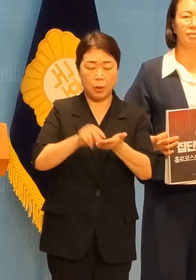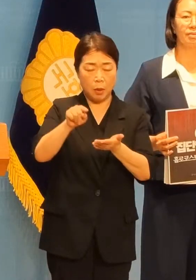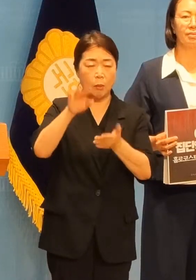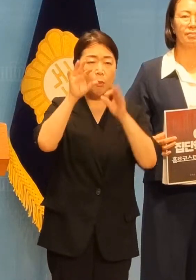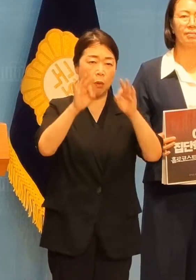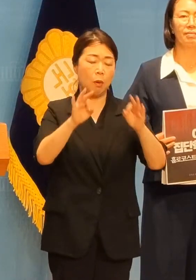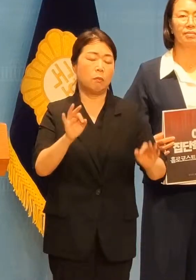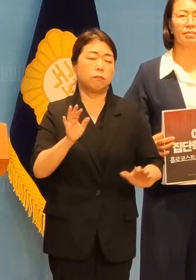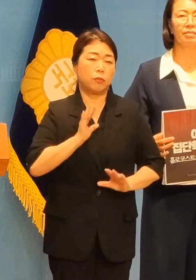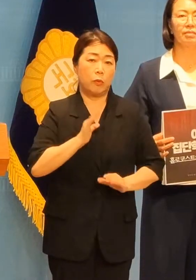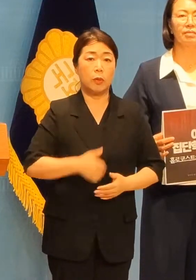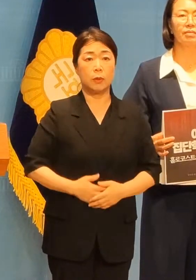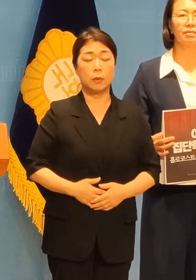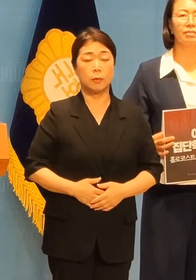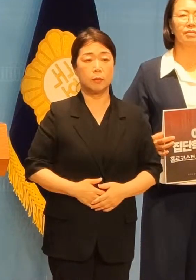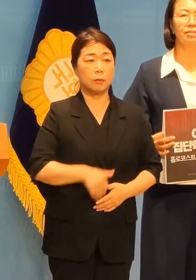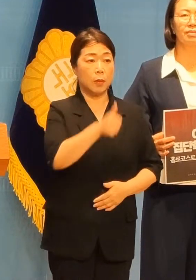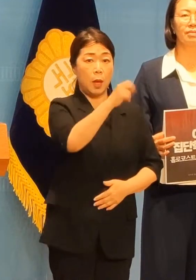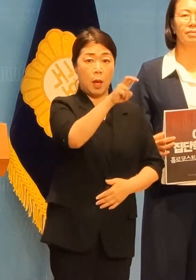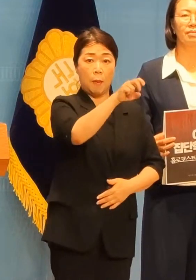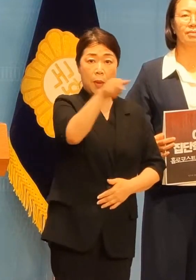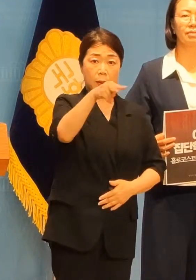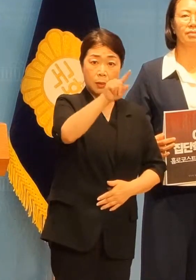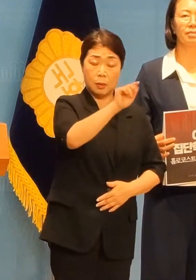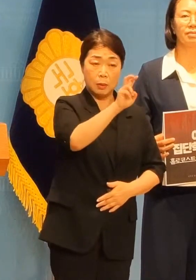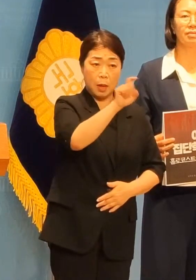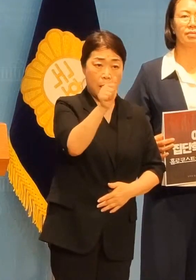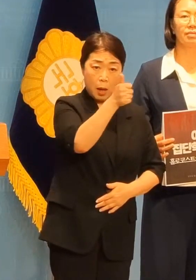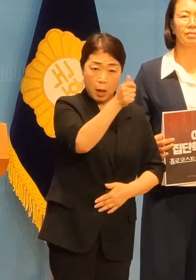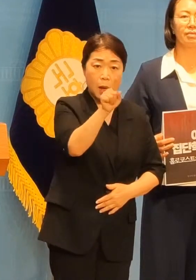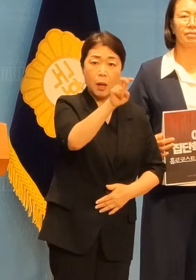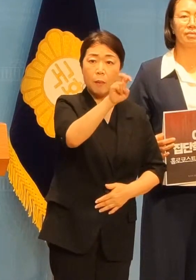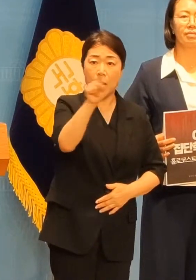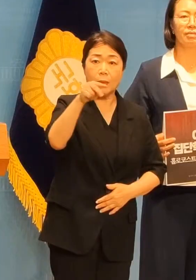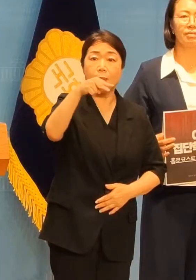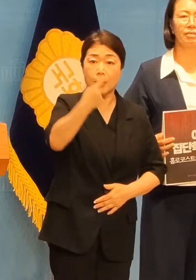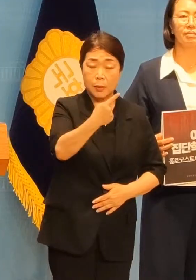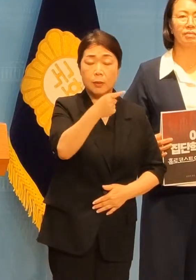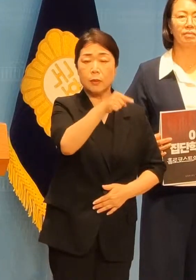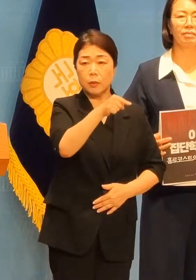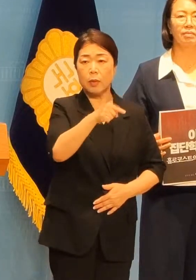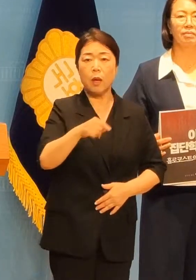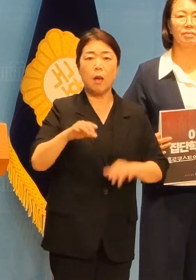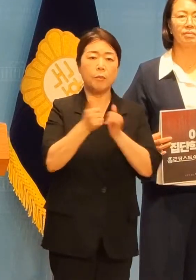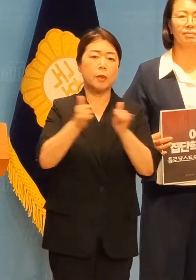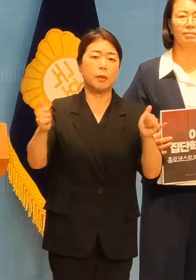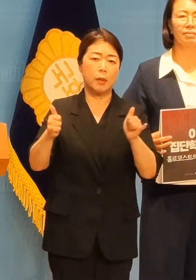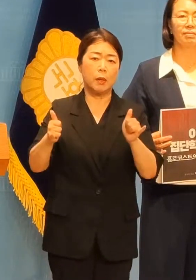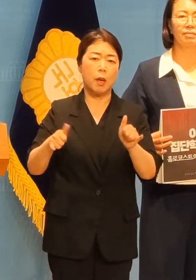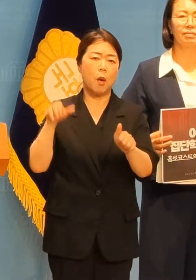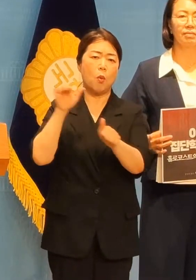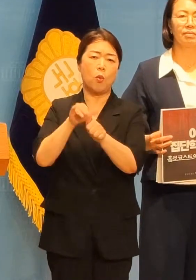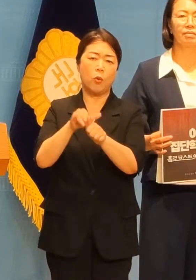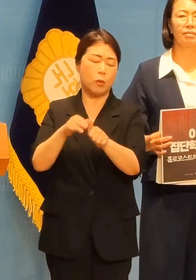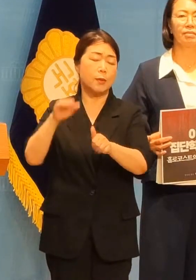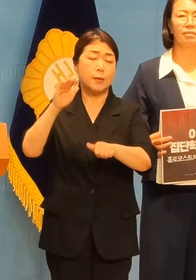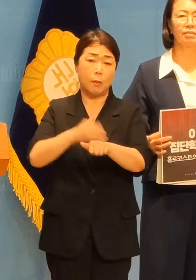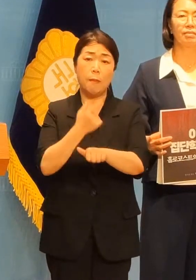두렵습니다. 하마스의 민간인 공격은 분명히 잘못입니다. 그러나 집단 학살을 우리는 용납할 수